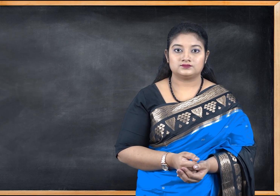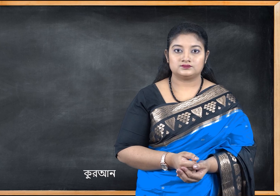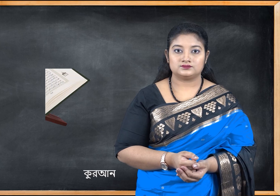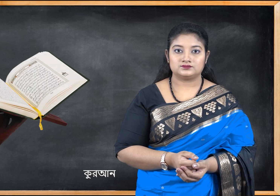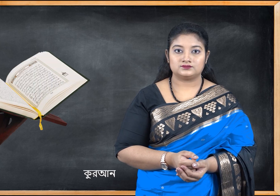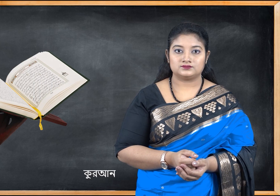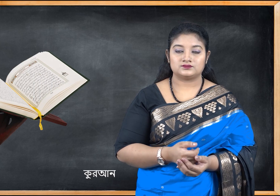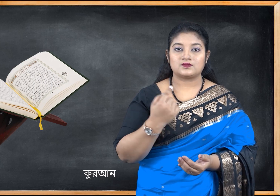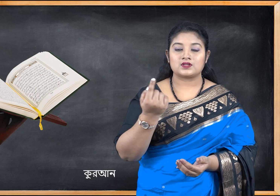কুরআন,